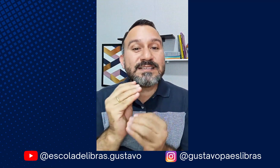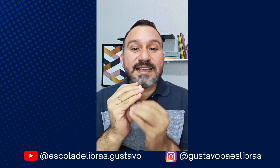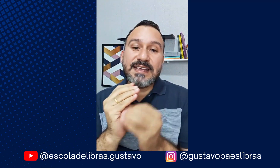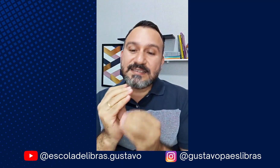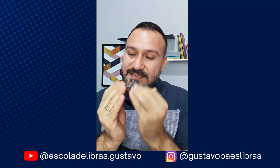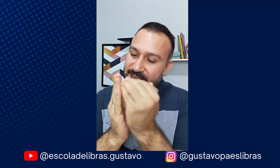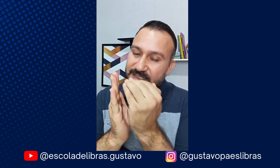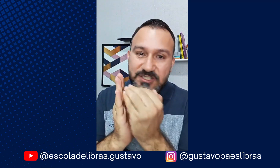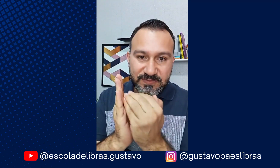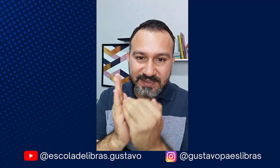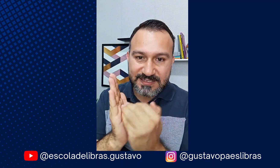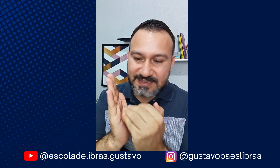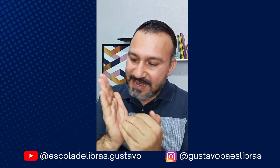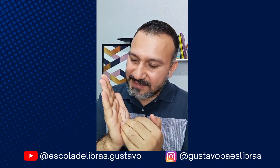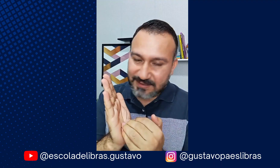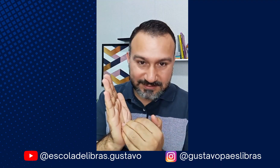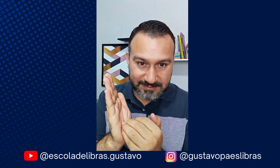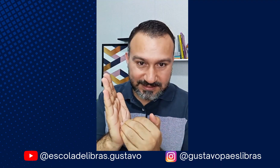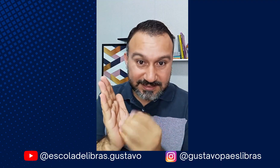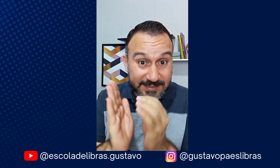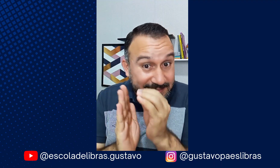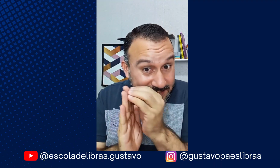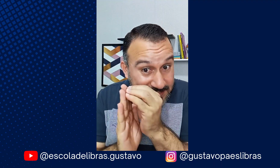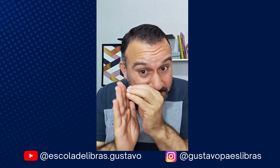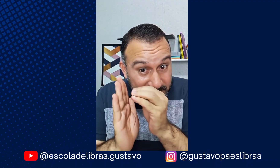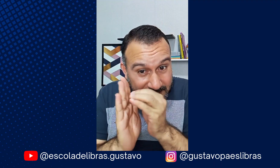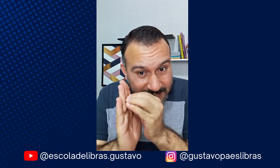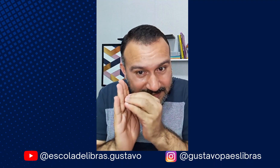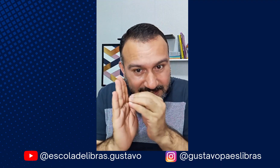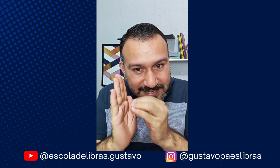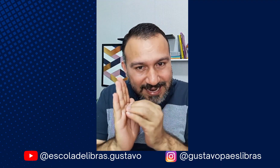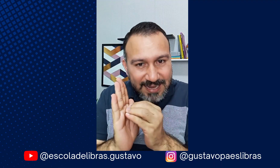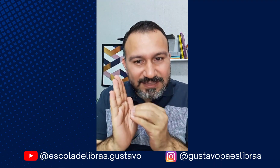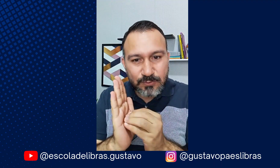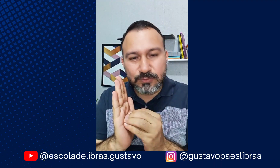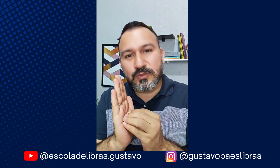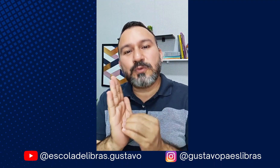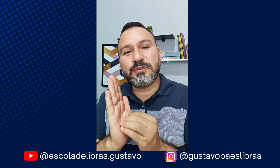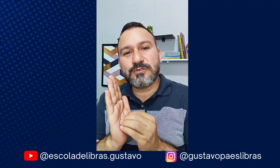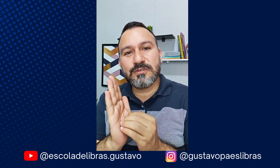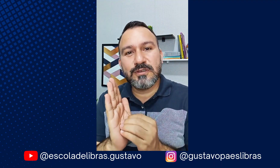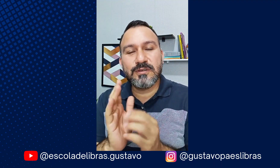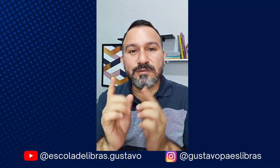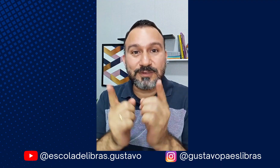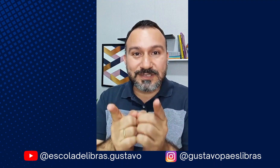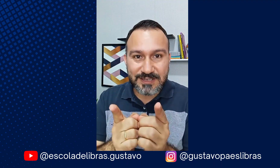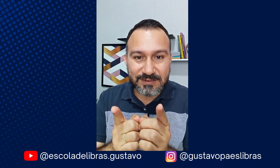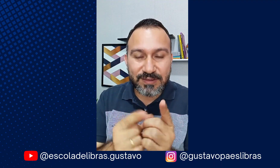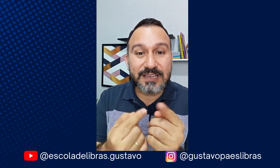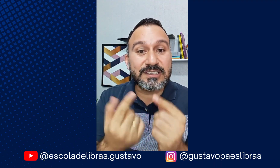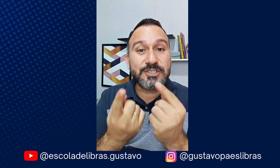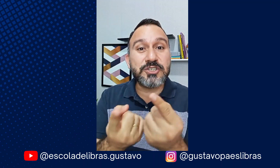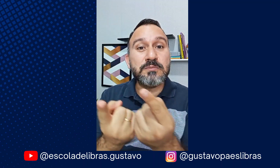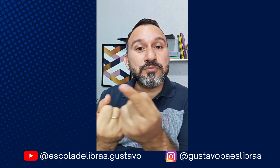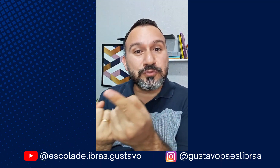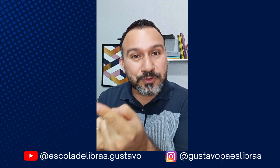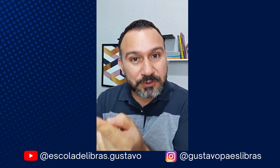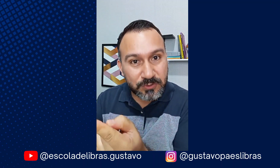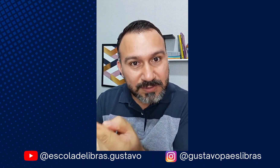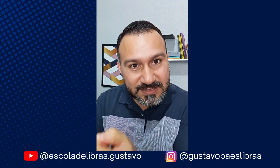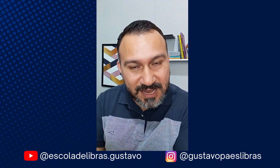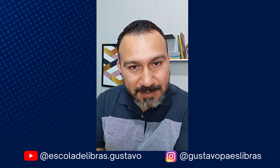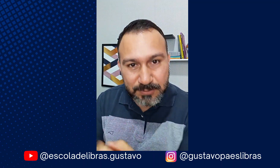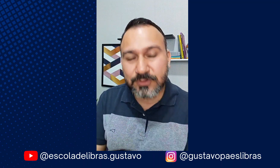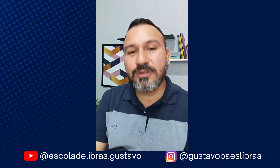com essa receita diferenciada, intensificada em cada um dos pontos, você vai atingir